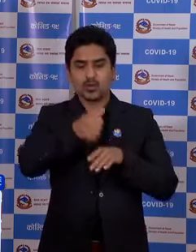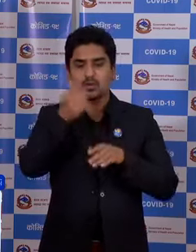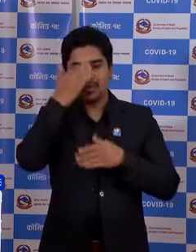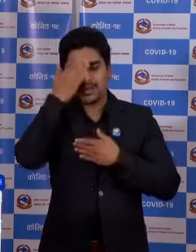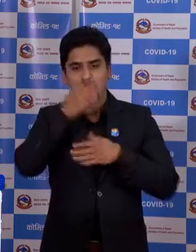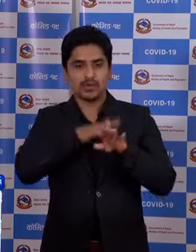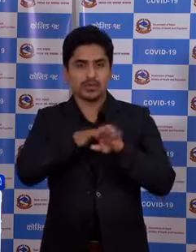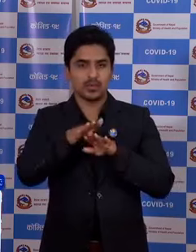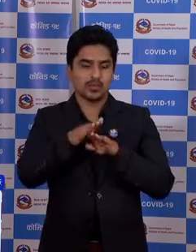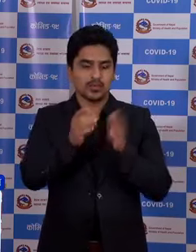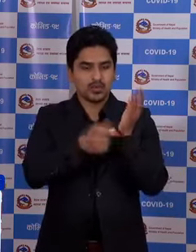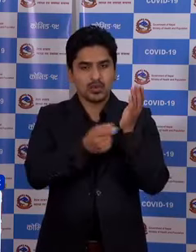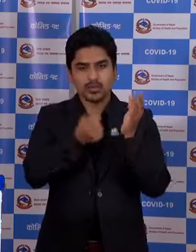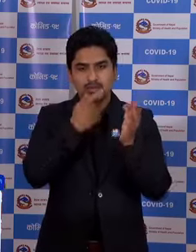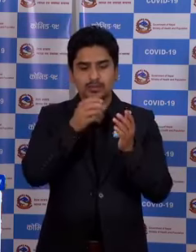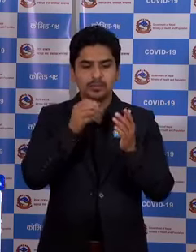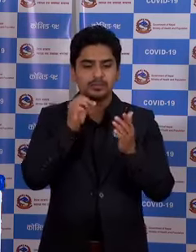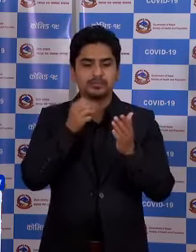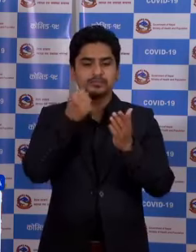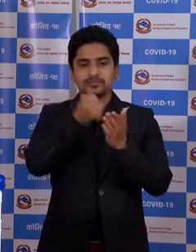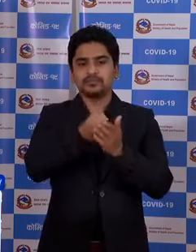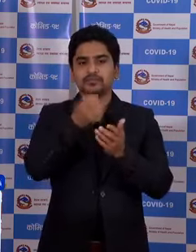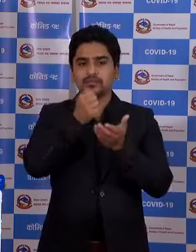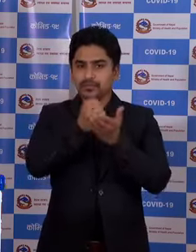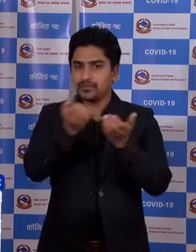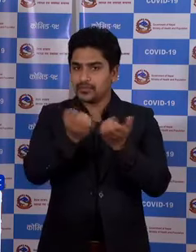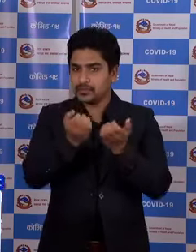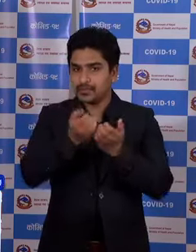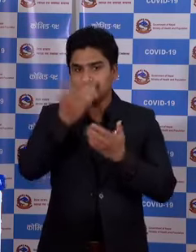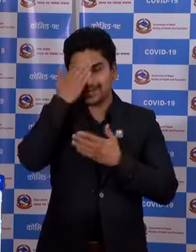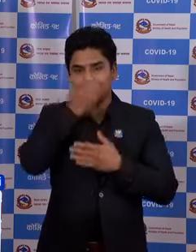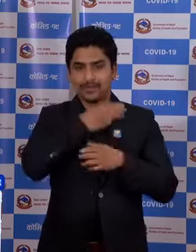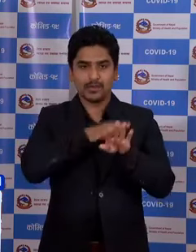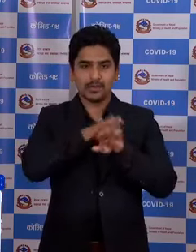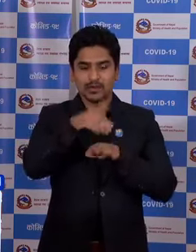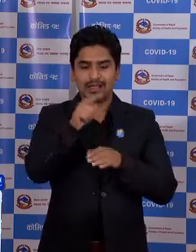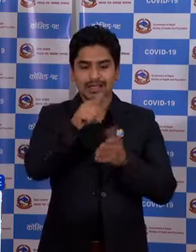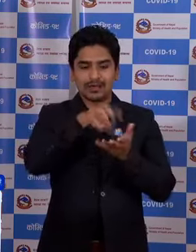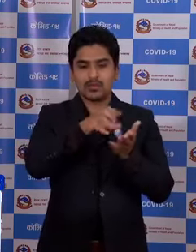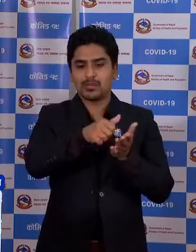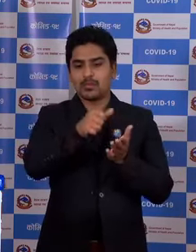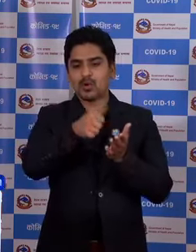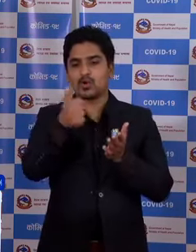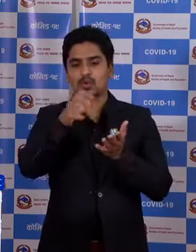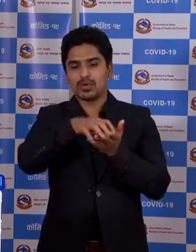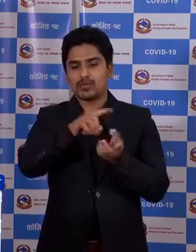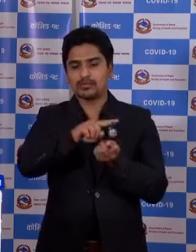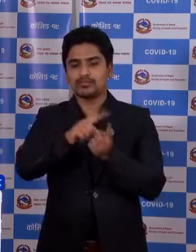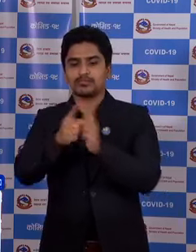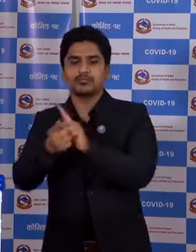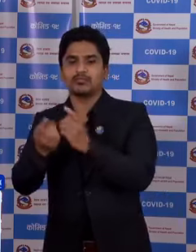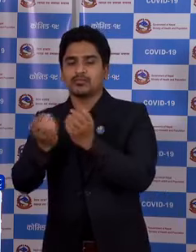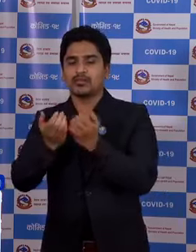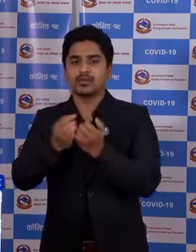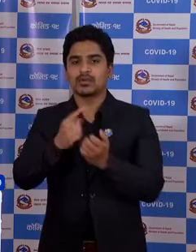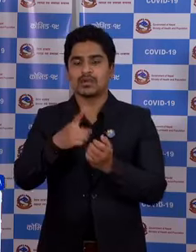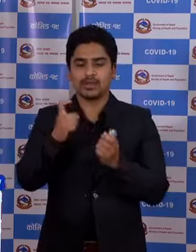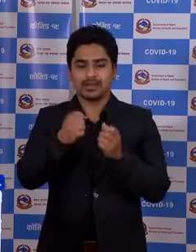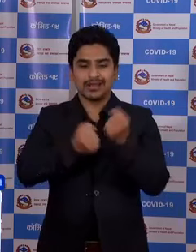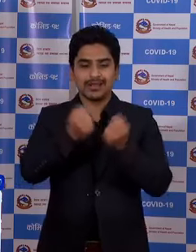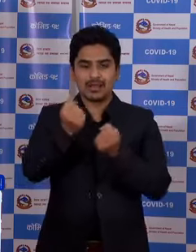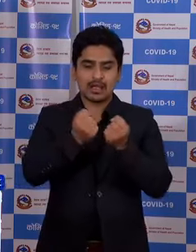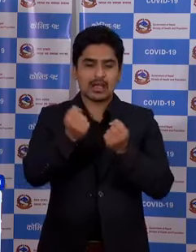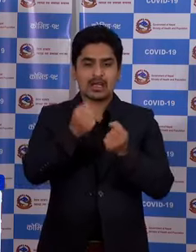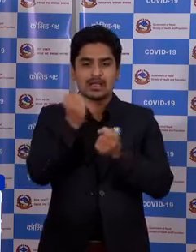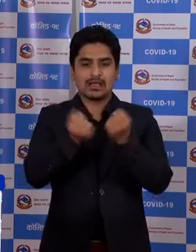बिरामीहरूको औषधिहरू पुर्याउनमा सहयोग गर्ने, बिरामीहरूलाई एक ठाउँबाट अर्को ठाउँमा लानको निम्ति सवारी